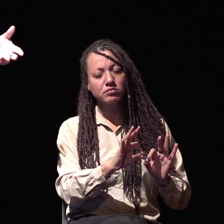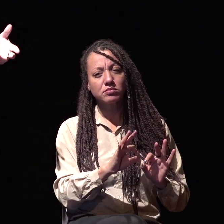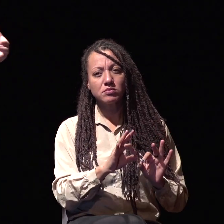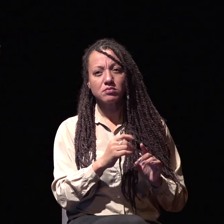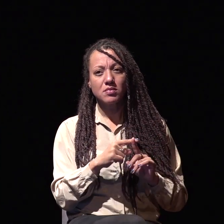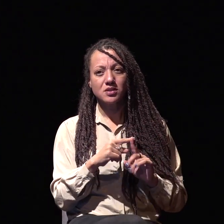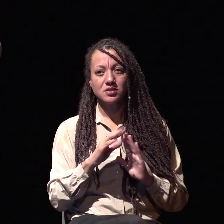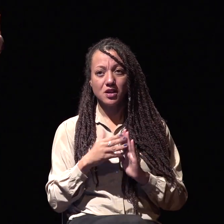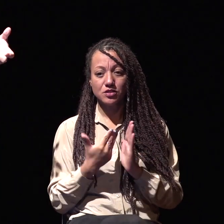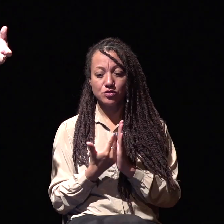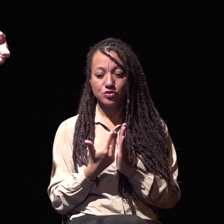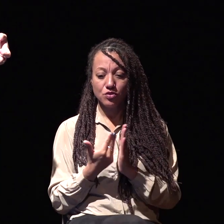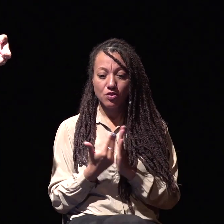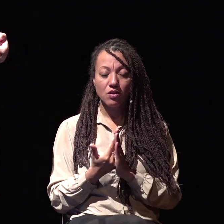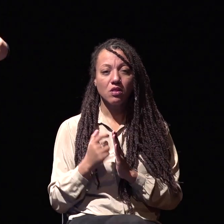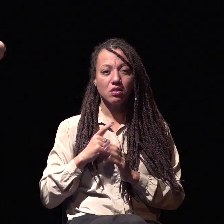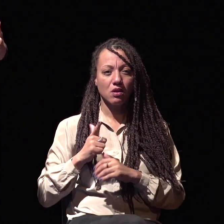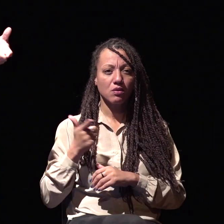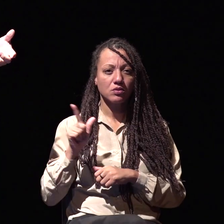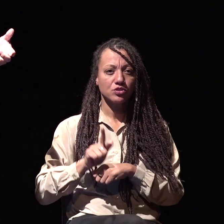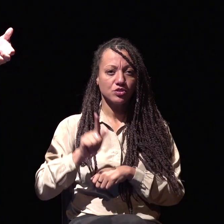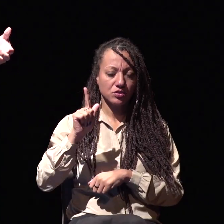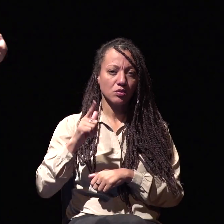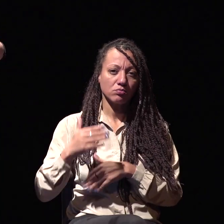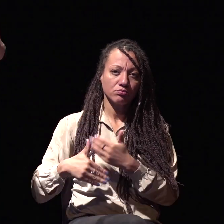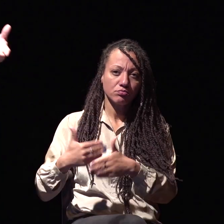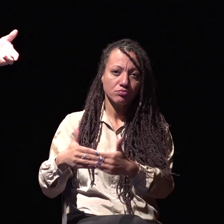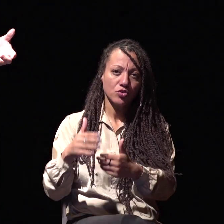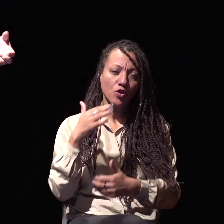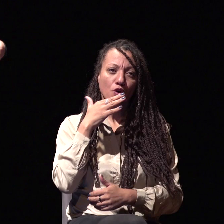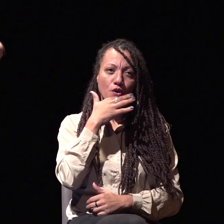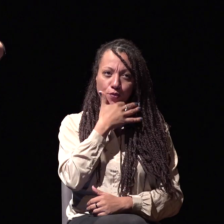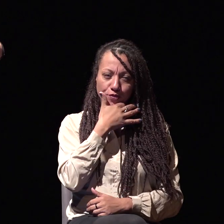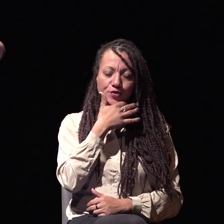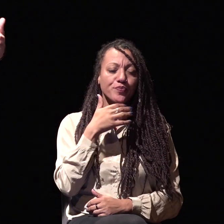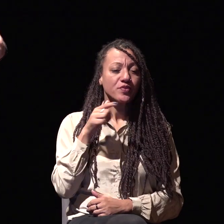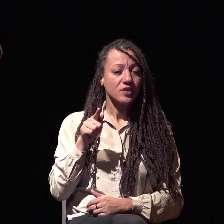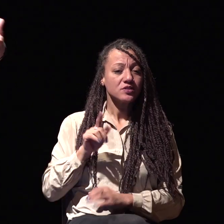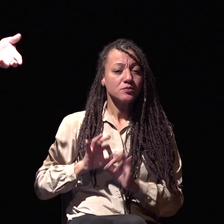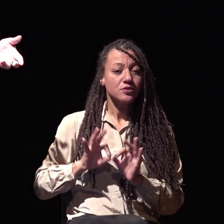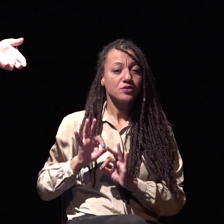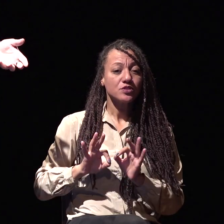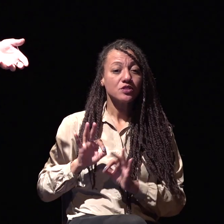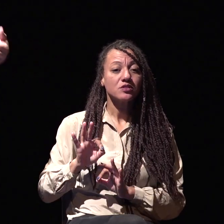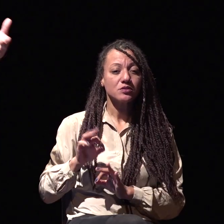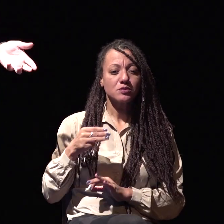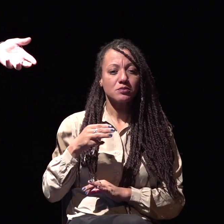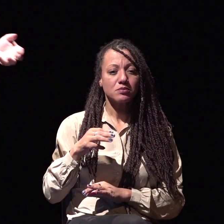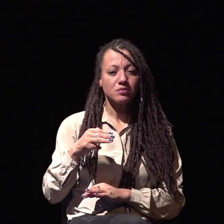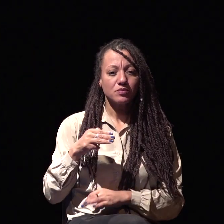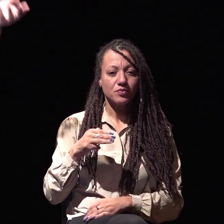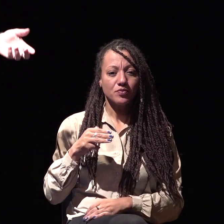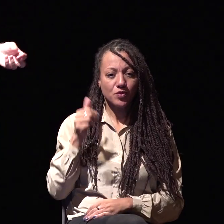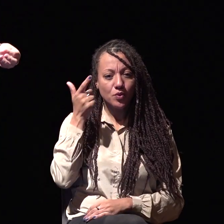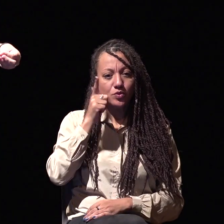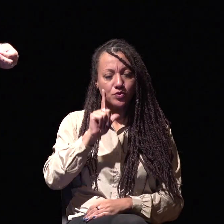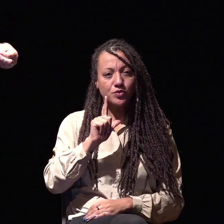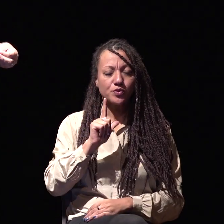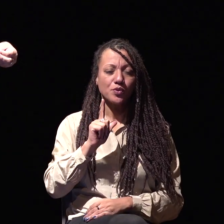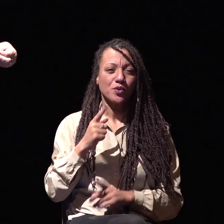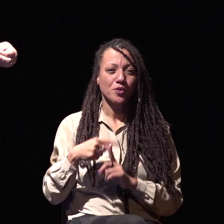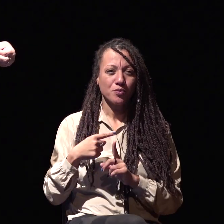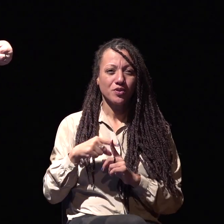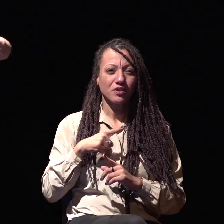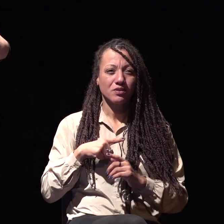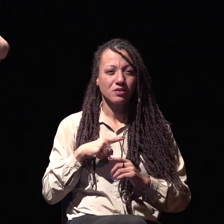escola de desenho industrial vai sendo gestado. E claro que esse projeto malogrou, porque além das questões políticas vamos dizer, que vieram depois do